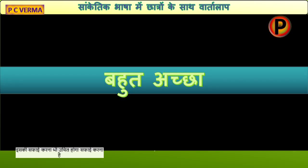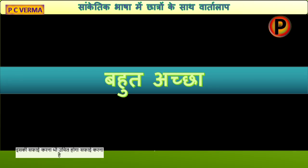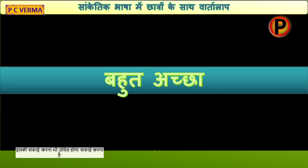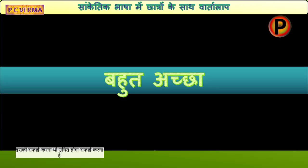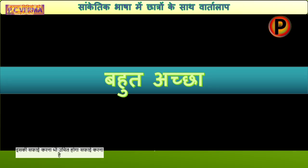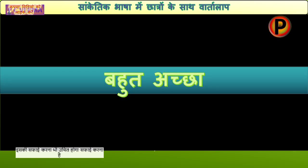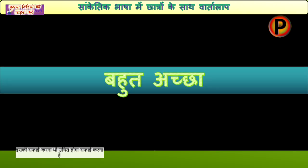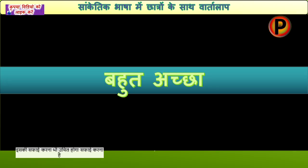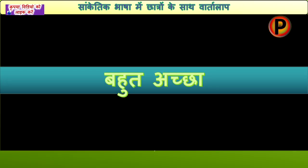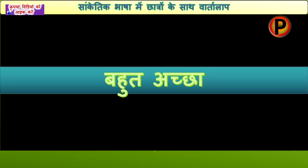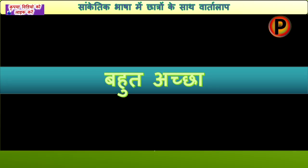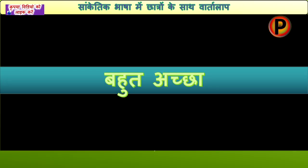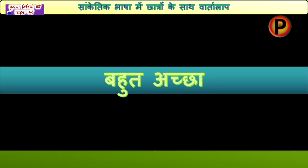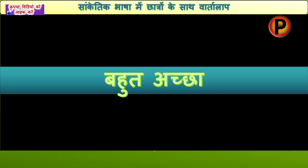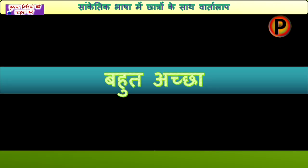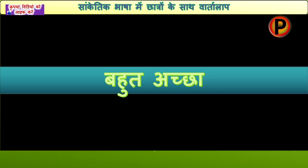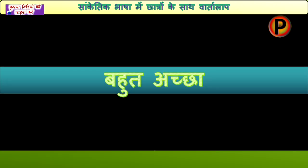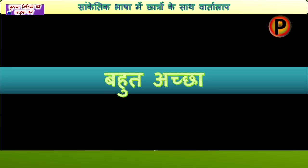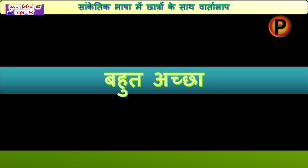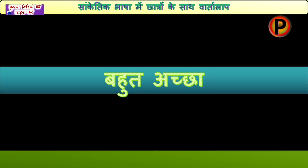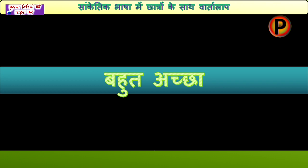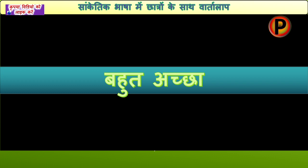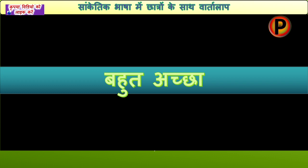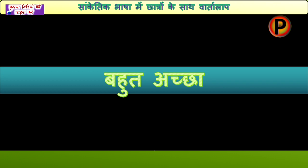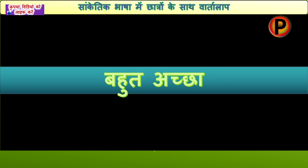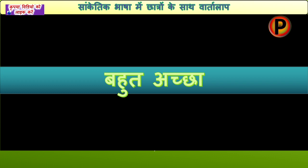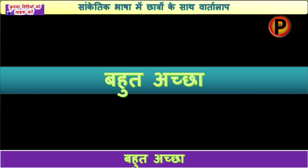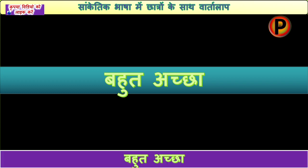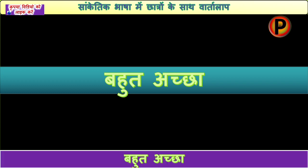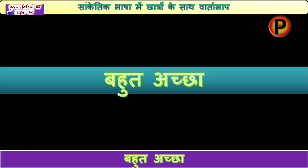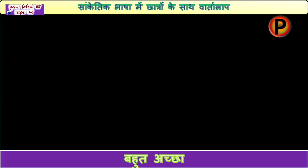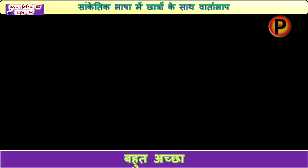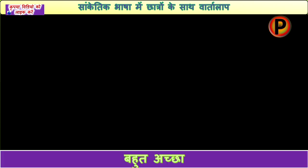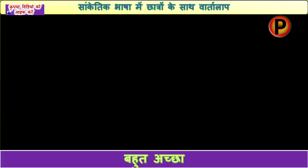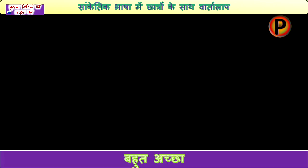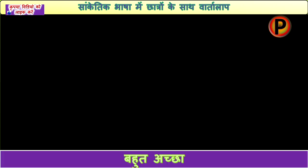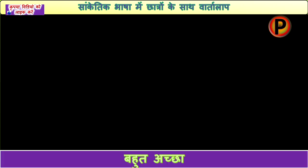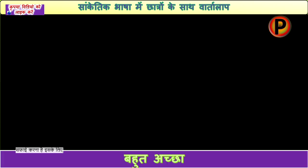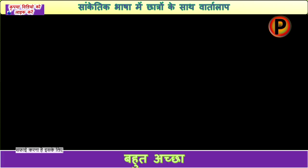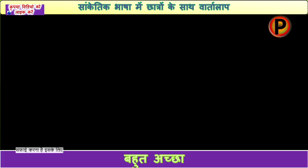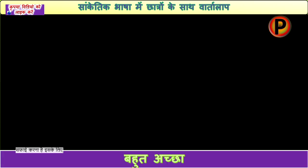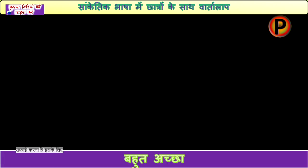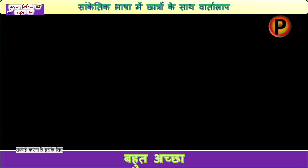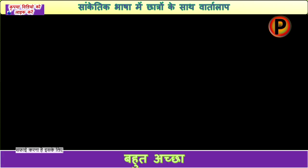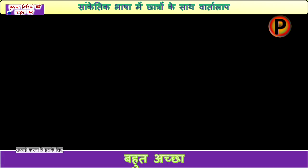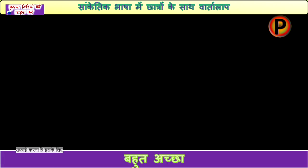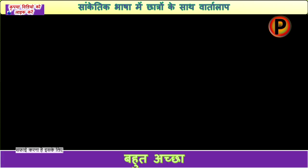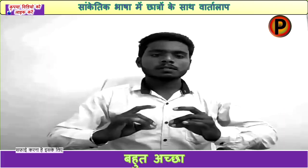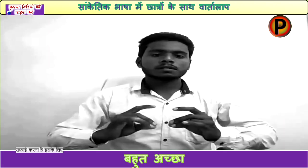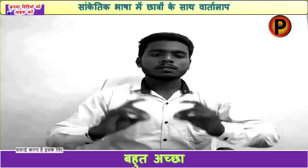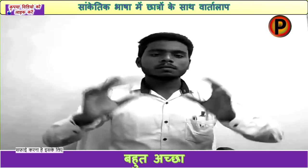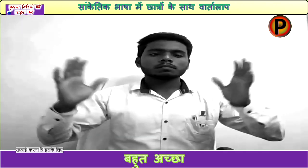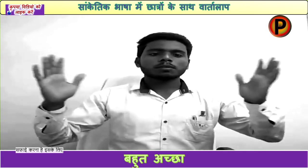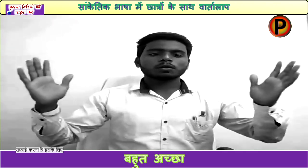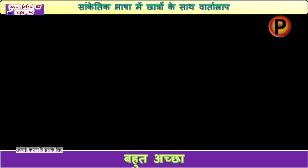से बहुत अच्छा कहना है, तो बहुत अच्छा कहने के लिए क्या होगा संकेत, देखिए। बहुत अच्छा कहना,